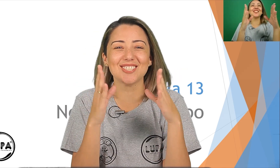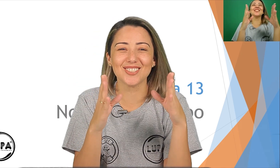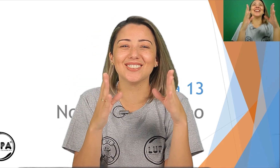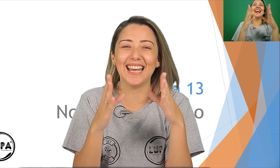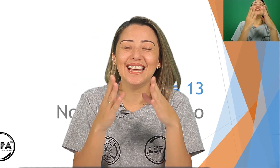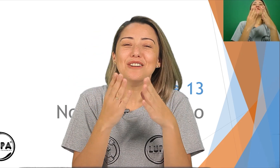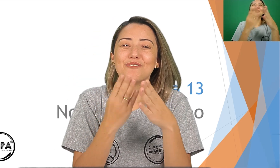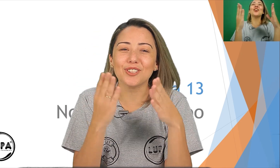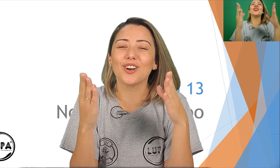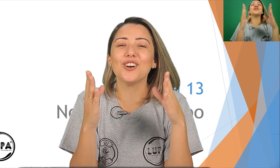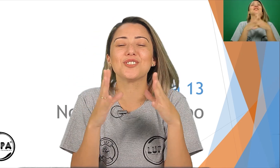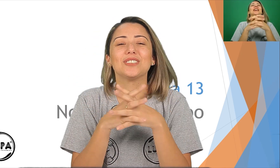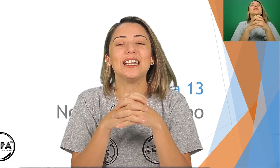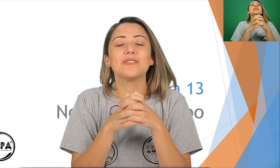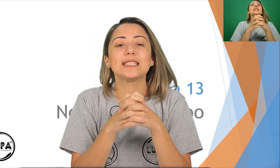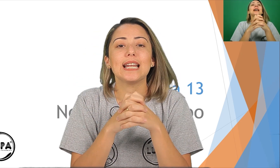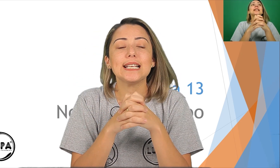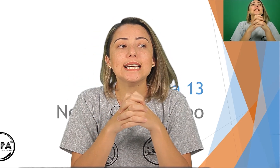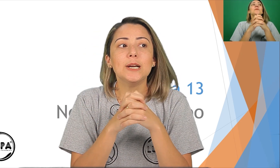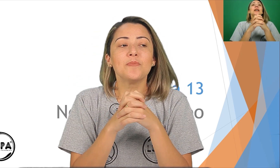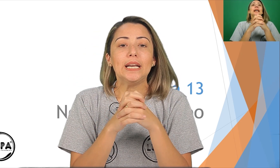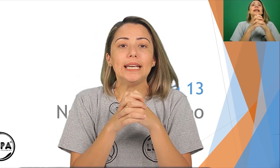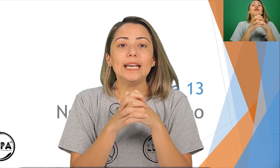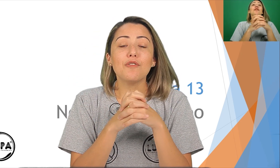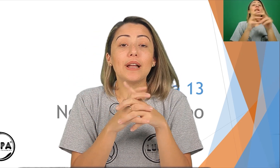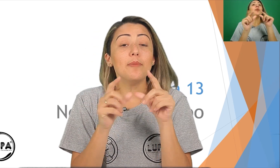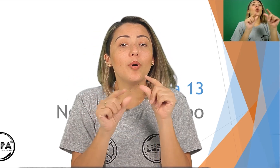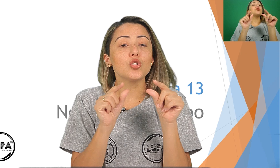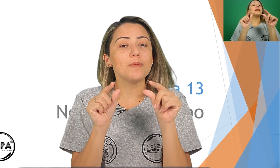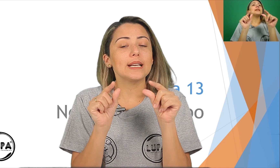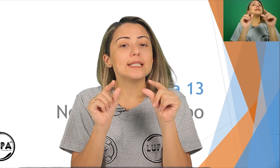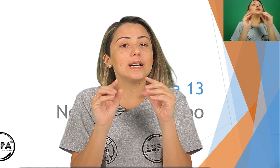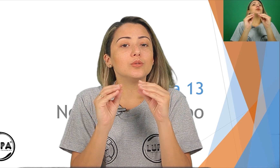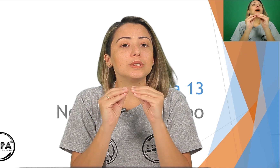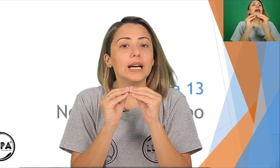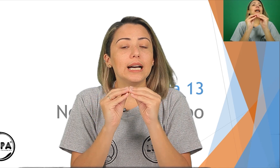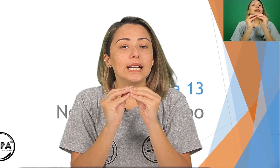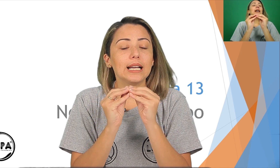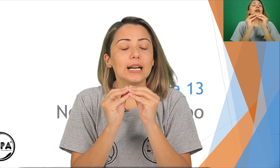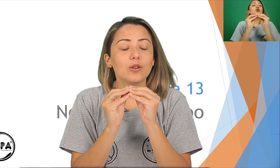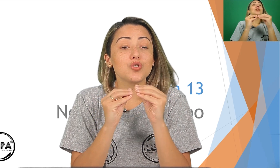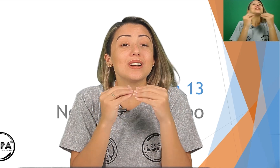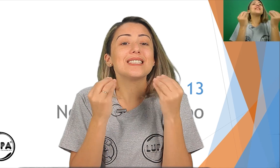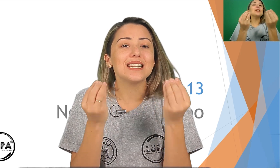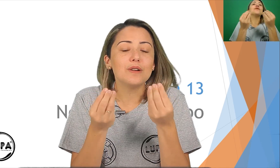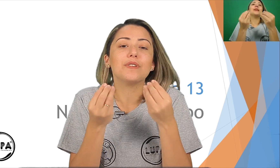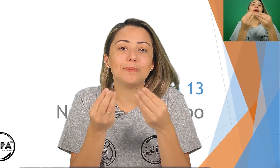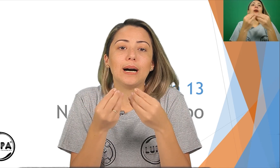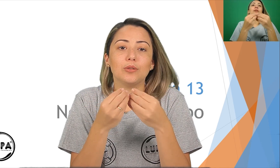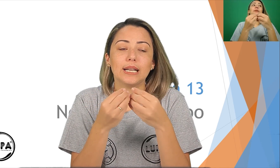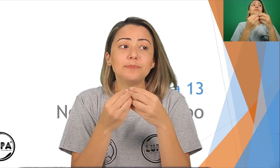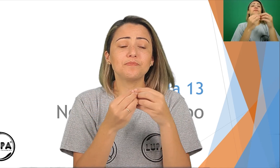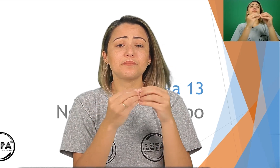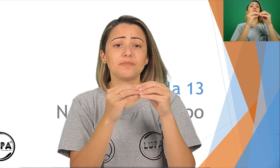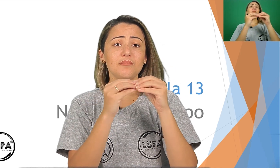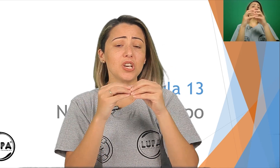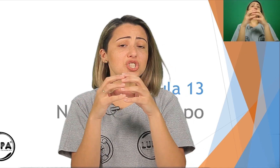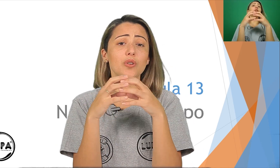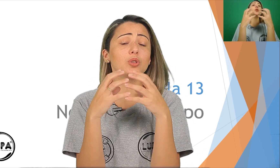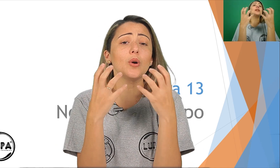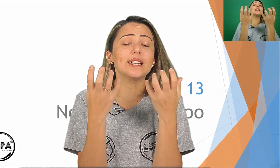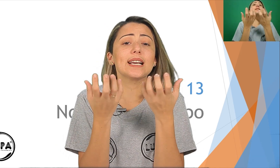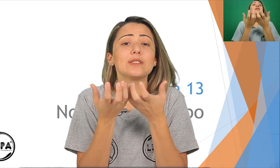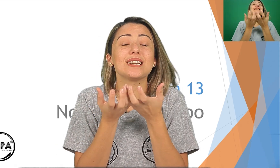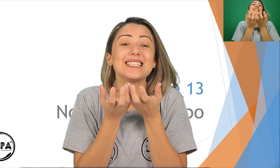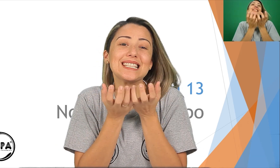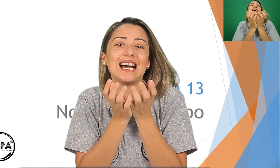fonologia do estudo, né? Fonológico da língua de sinais. E eu falei pouco sobre a questão da conjugação verbal, né? A gente